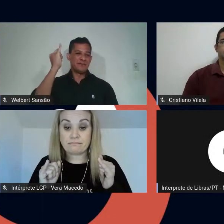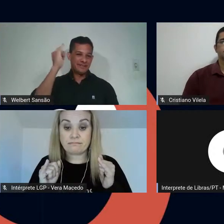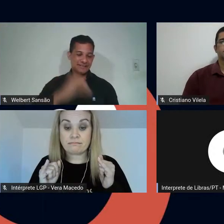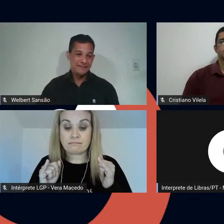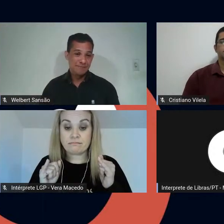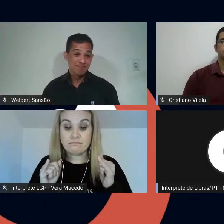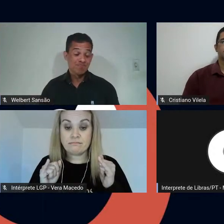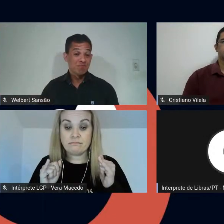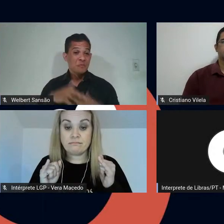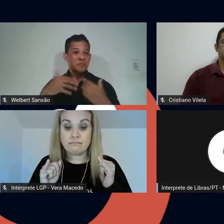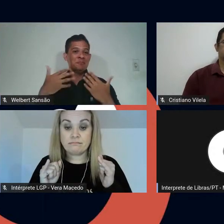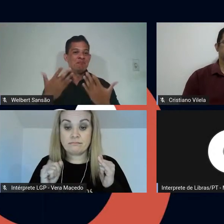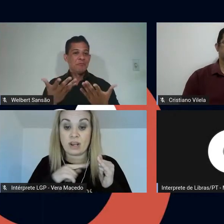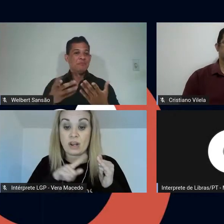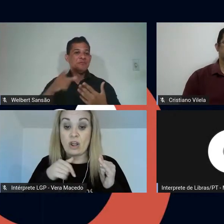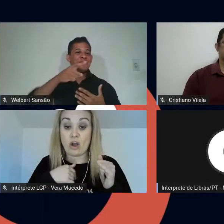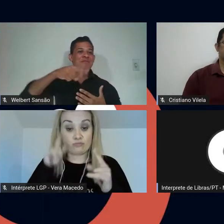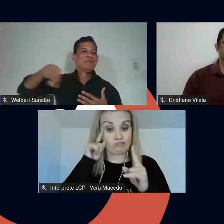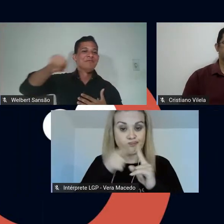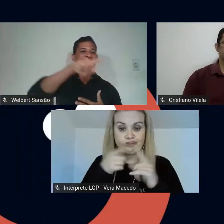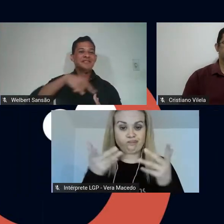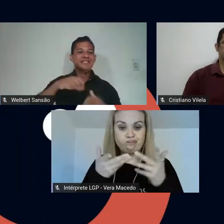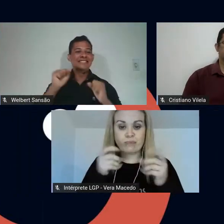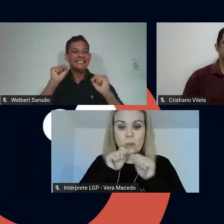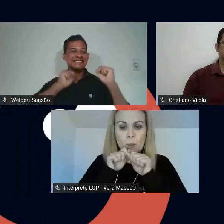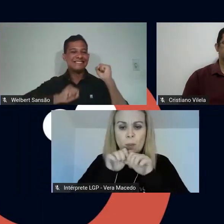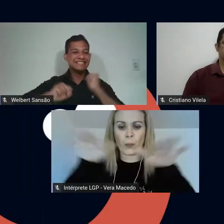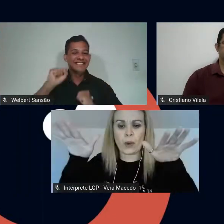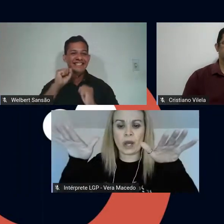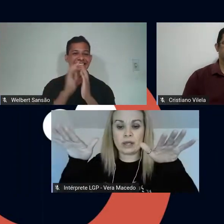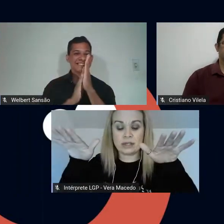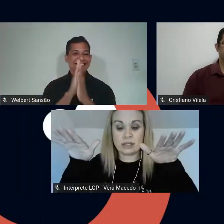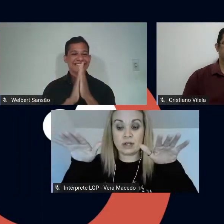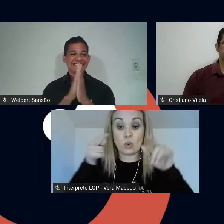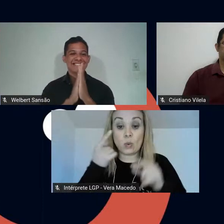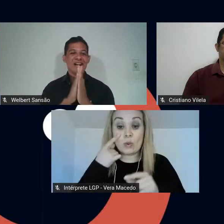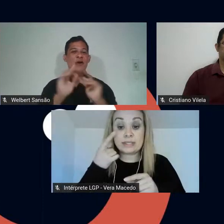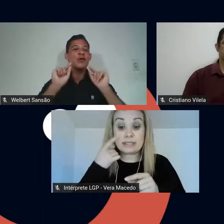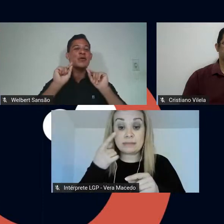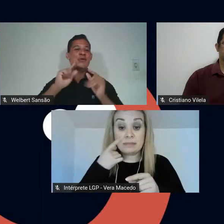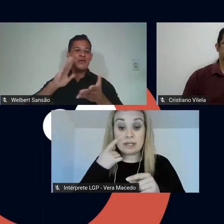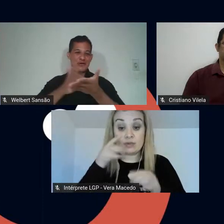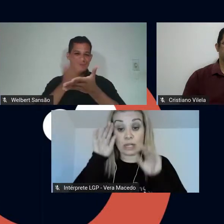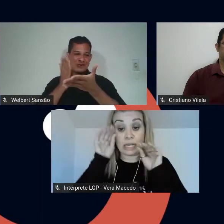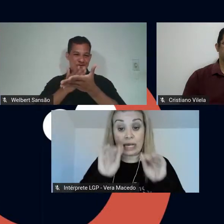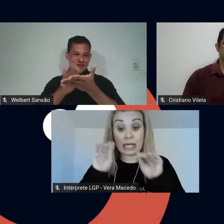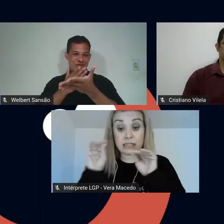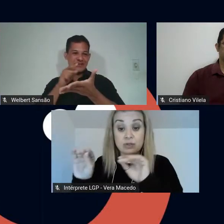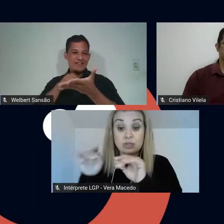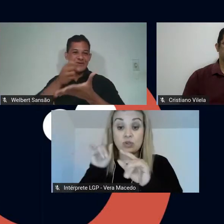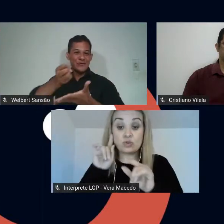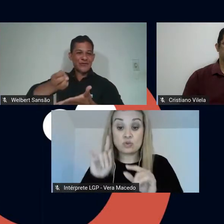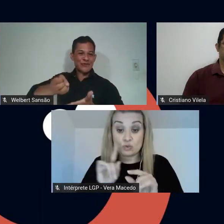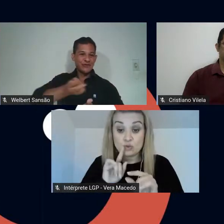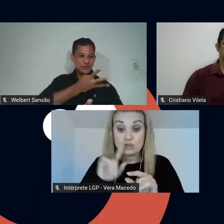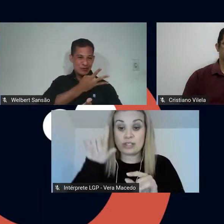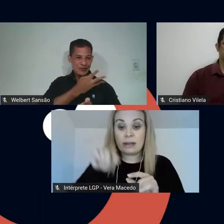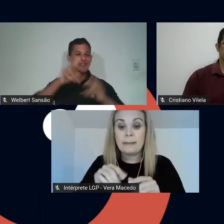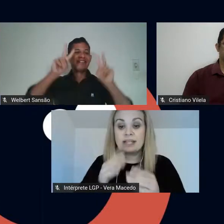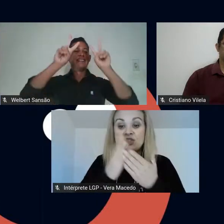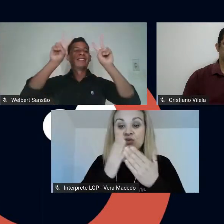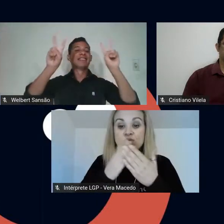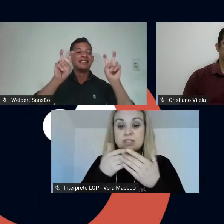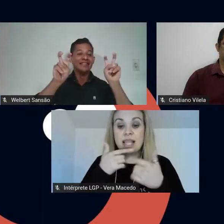internacional, nós temos o objetivo de difundir os conhecimentos acerca da educação, surdos estudos de língua